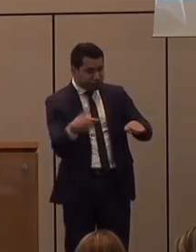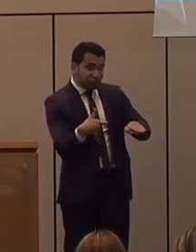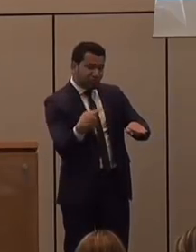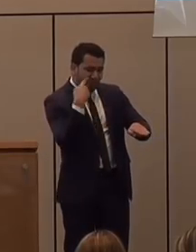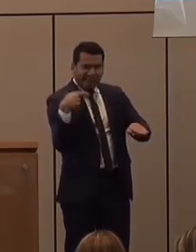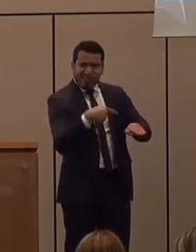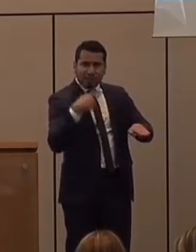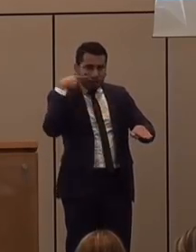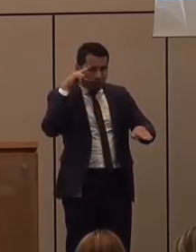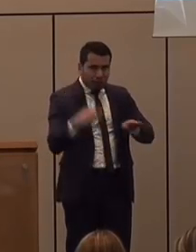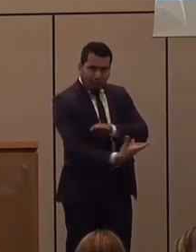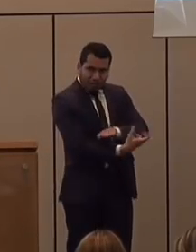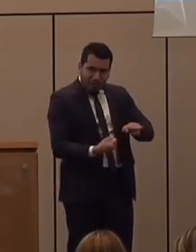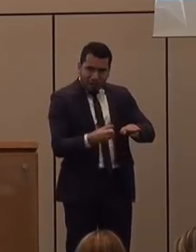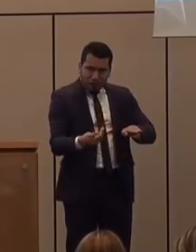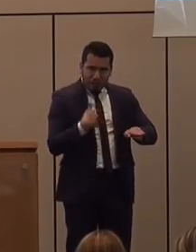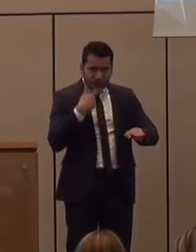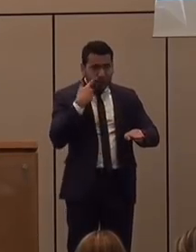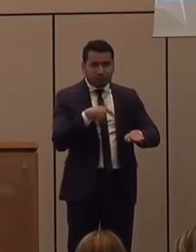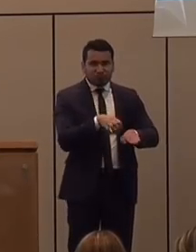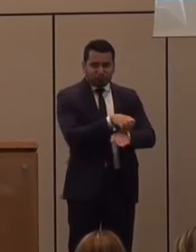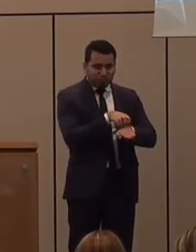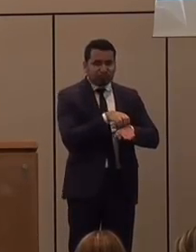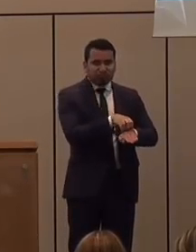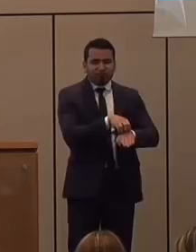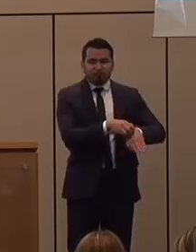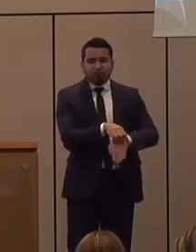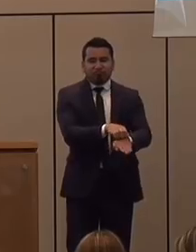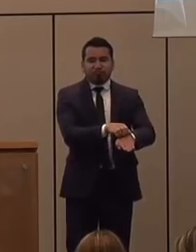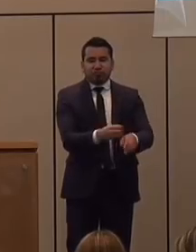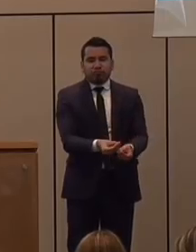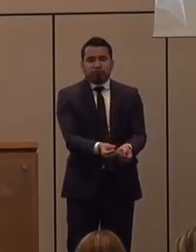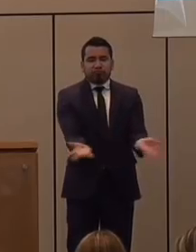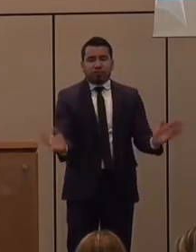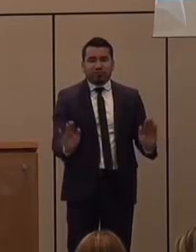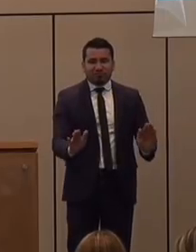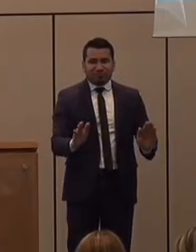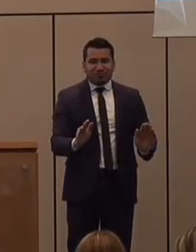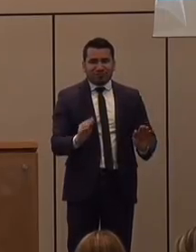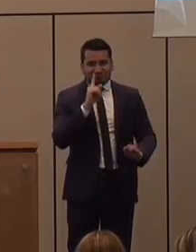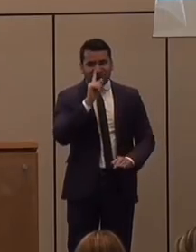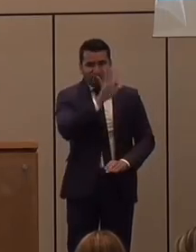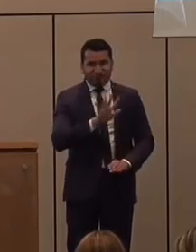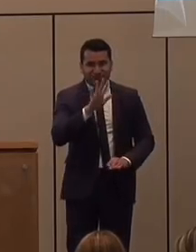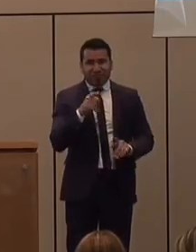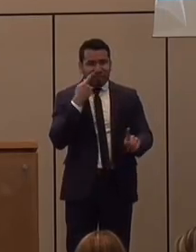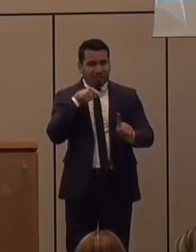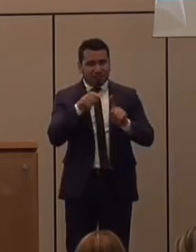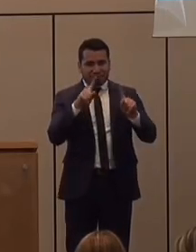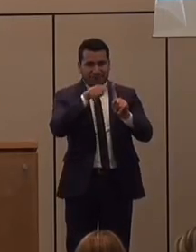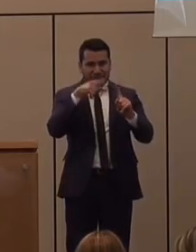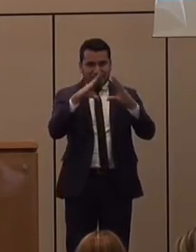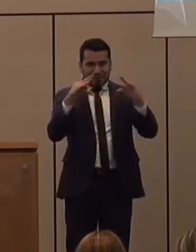de contrabando que pretendía abastecer el mercado nacional para la época de diciembre con un foco